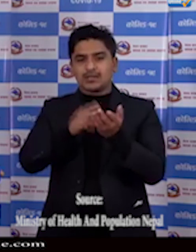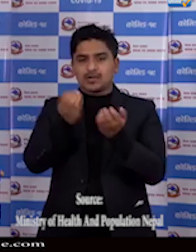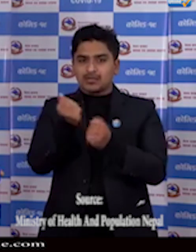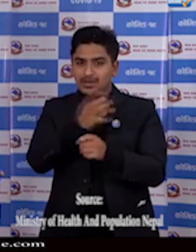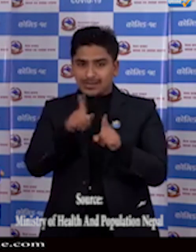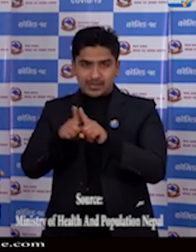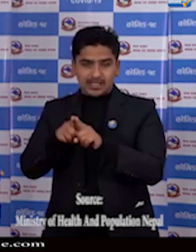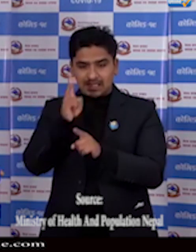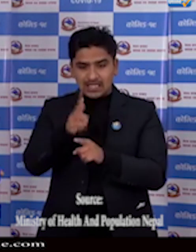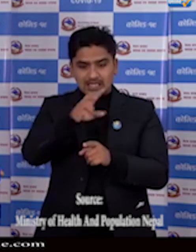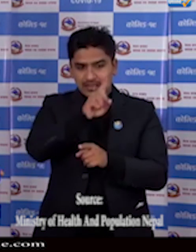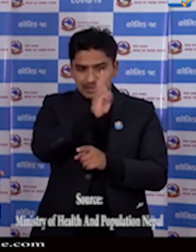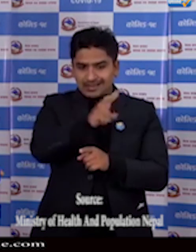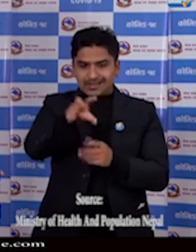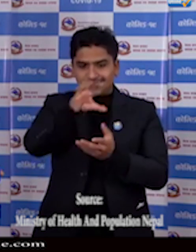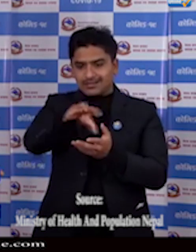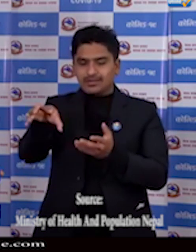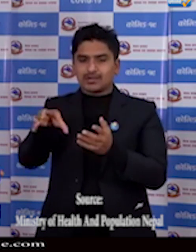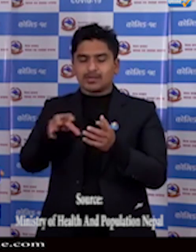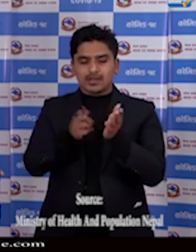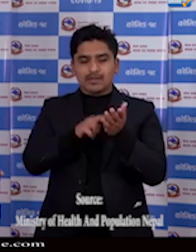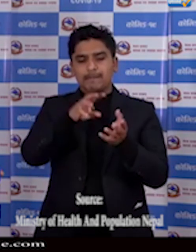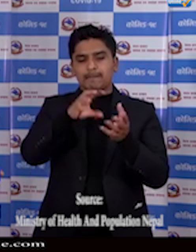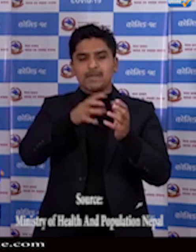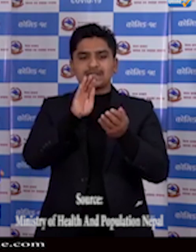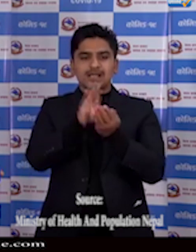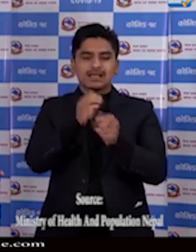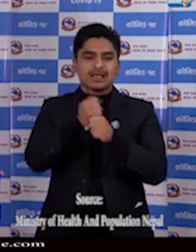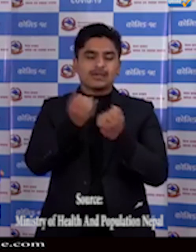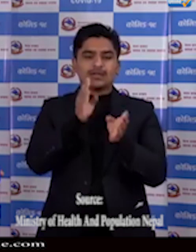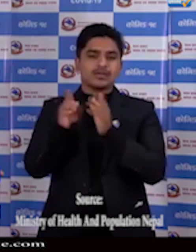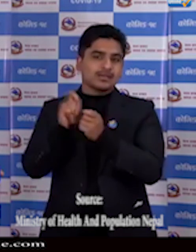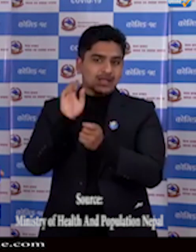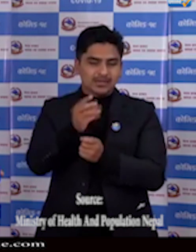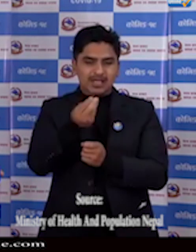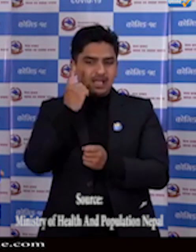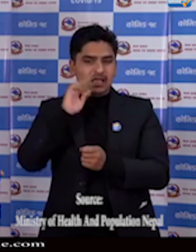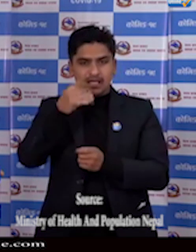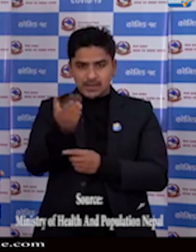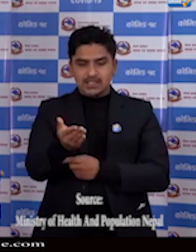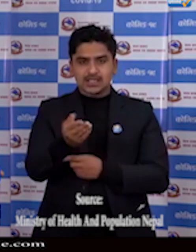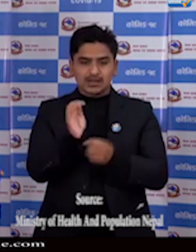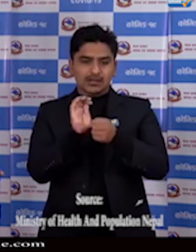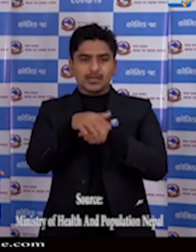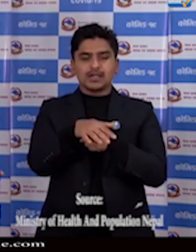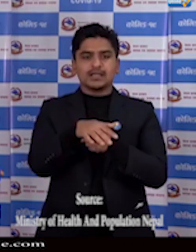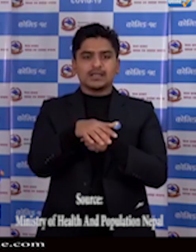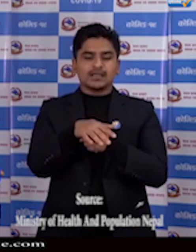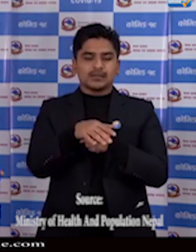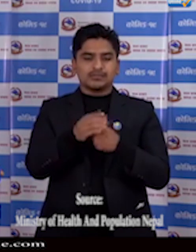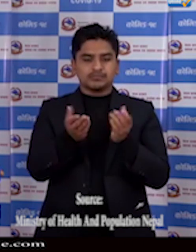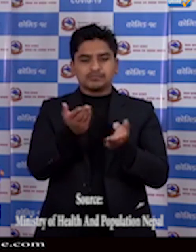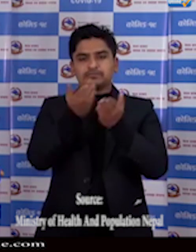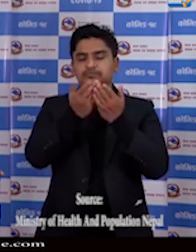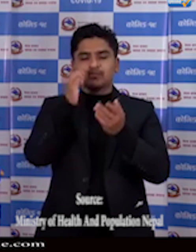पनि यही स्थानहरूमा थप मसिनहरू राखेर पनि काम गर्ने हामीले योजना बनाएका छौँ। केही दिनमा यसलाई अलि बढी प्रोग्रेसिभ